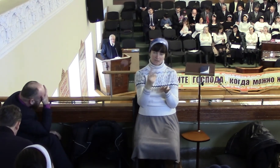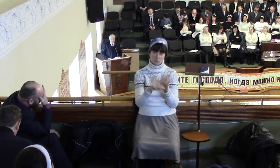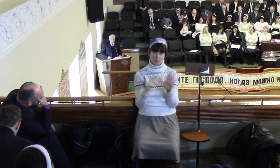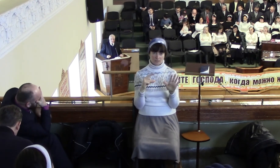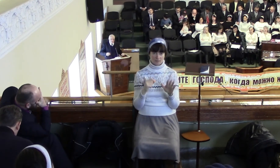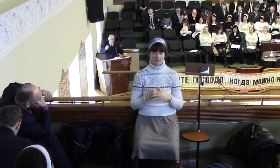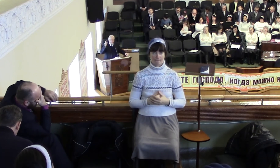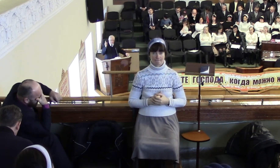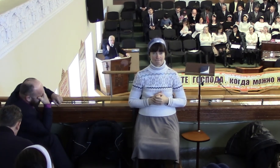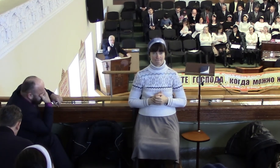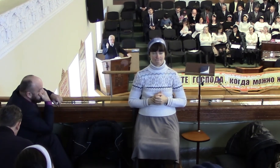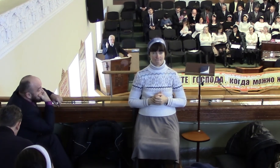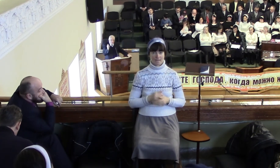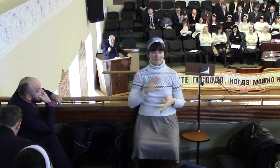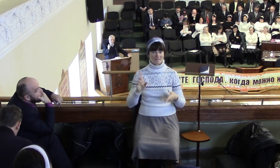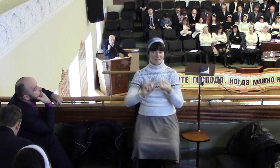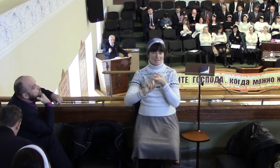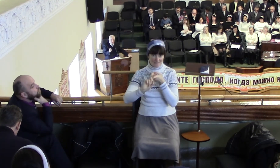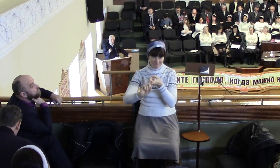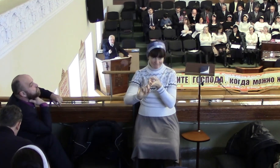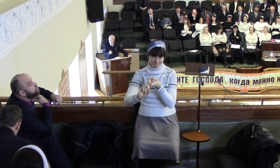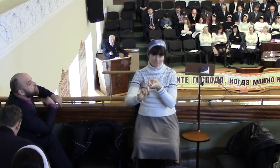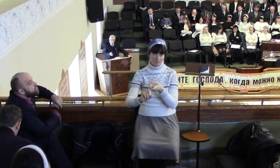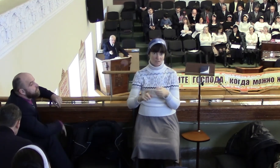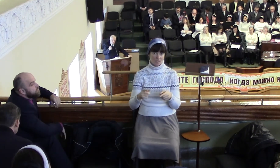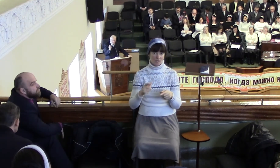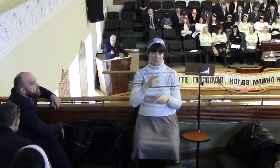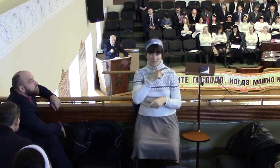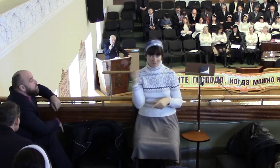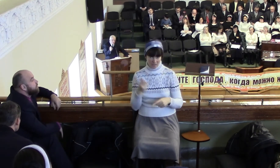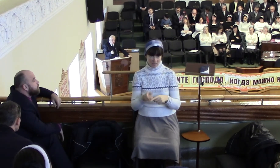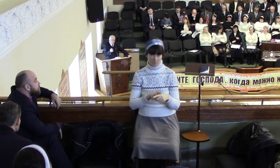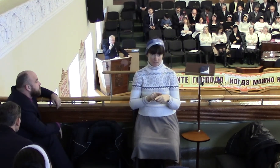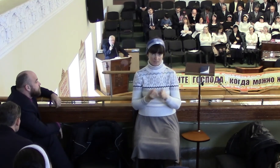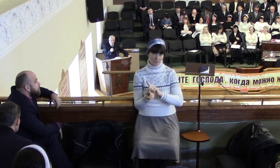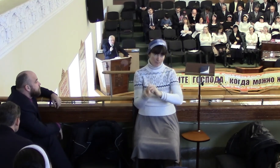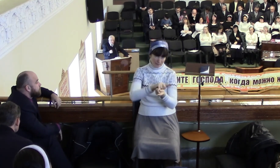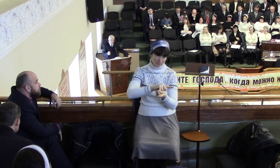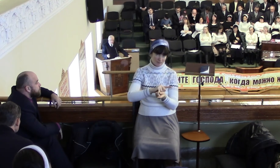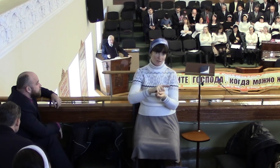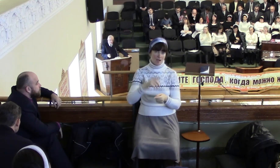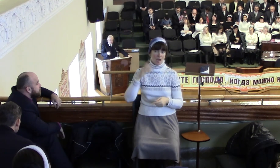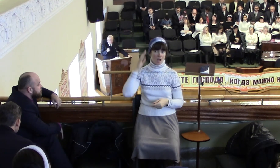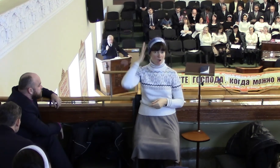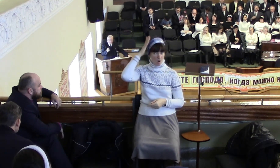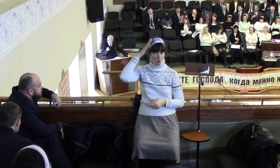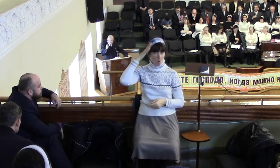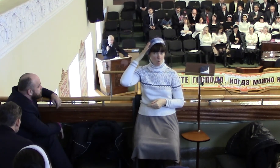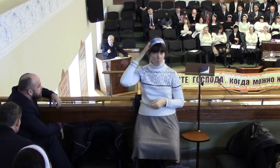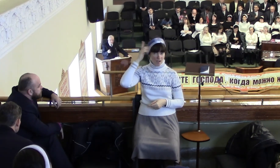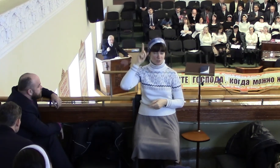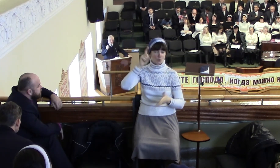миром. И не сообразуйтесь с веком сим, но преобразуйтесь обновлением ума вашего, чтобы